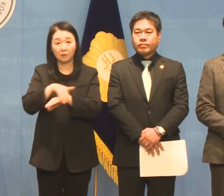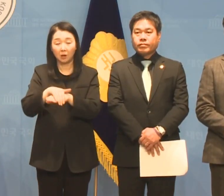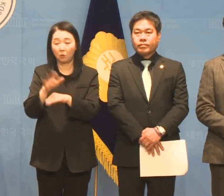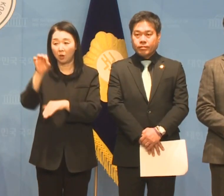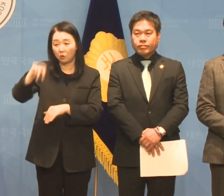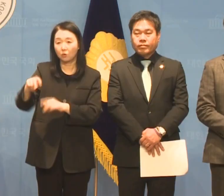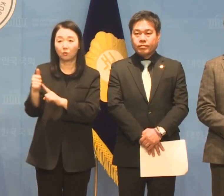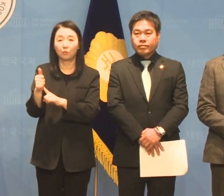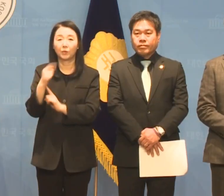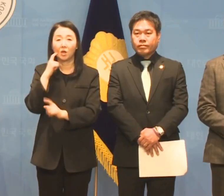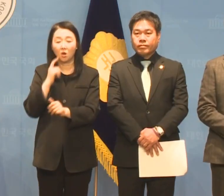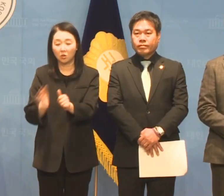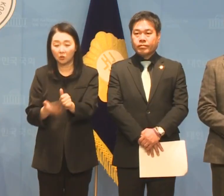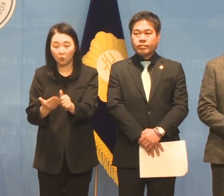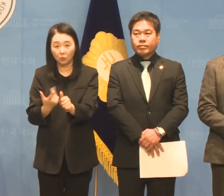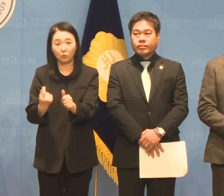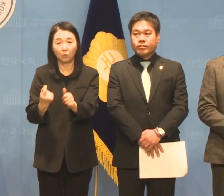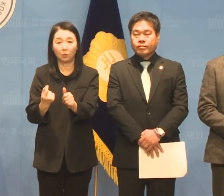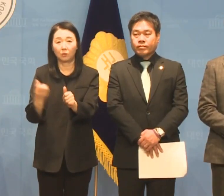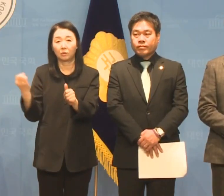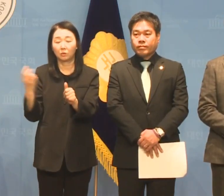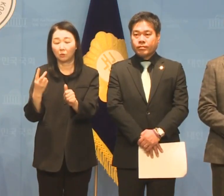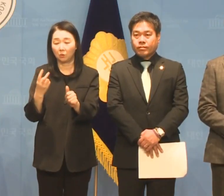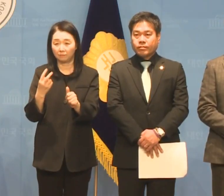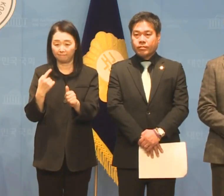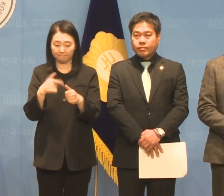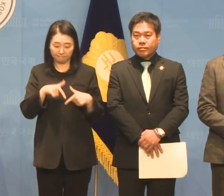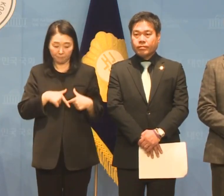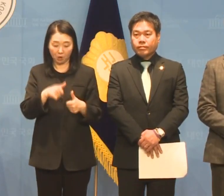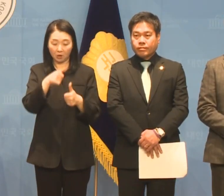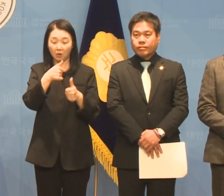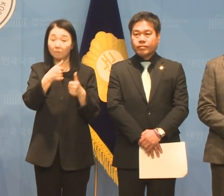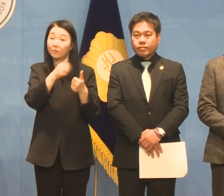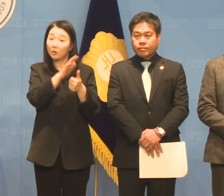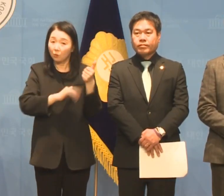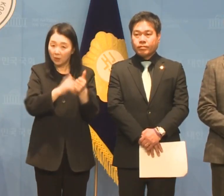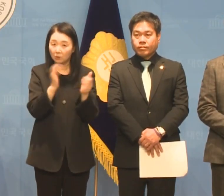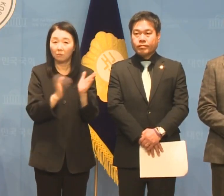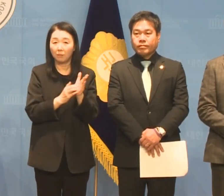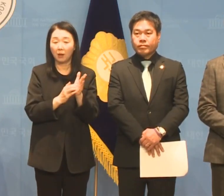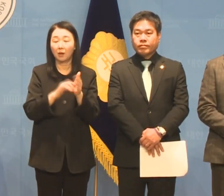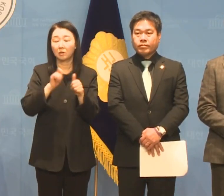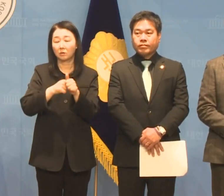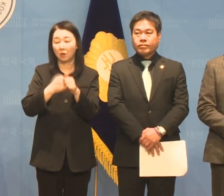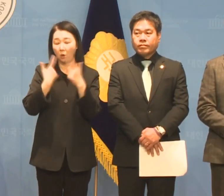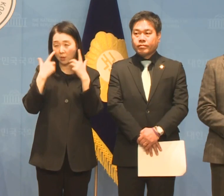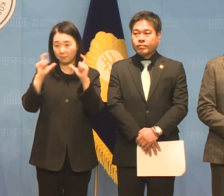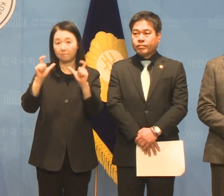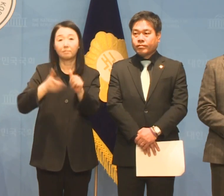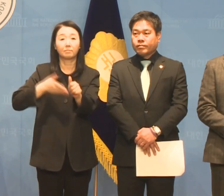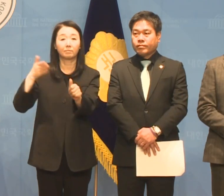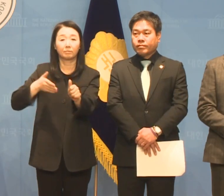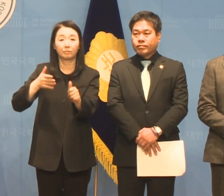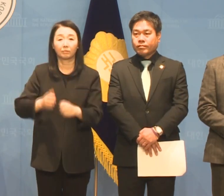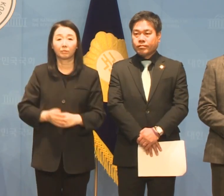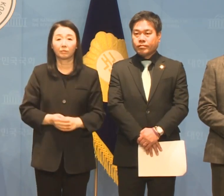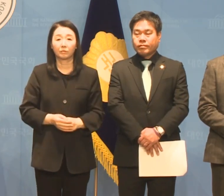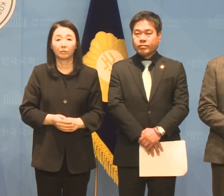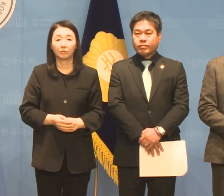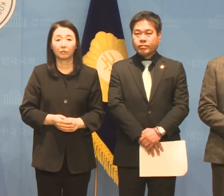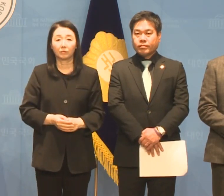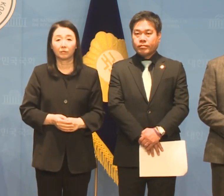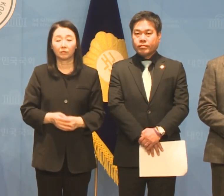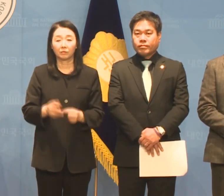유동규에 대한 거짓 선동 그리고 명예훼손 이런 행위에 대해서 엄벌을 처해 주시기를 사법당국에 요청드리고요.